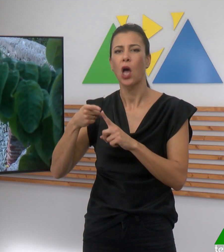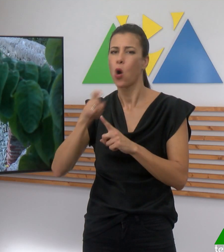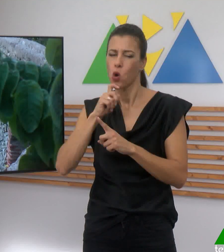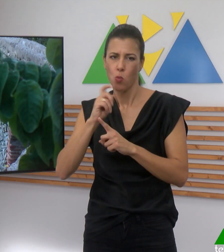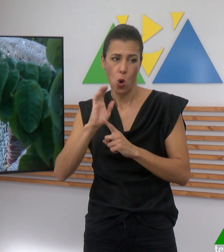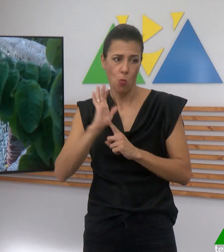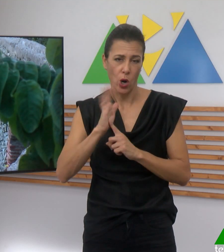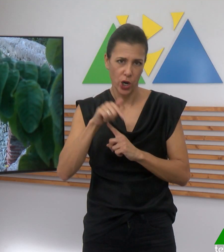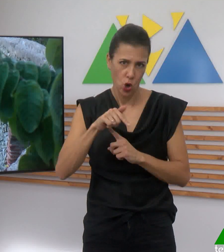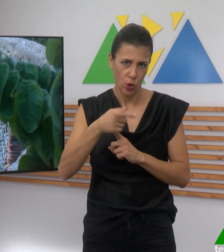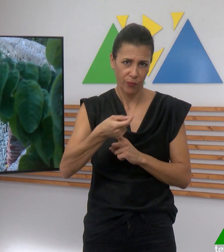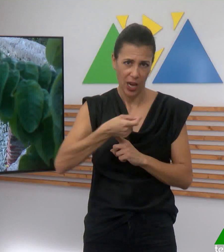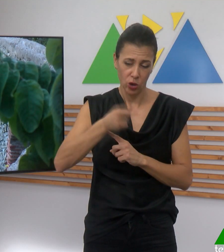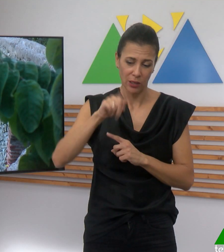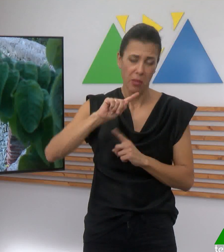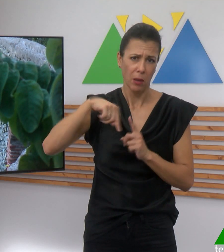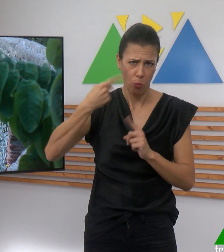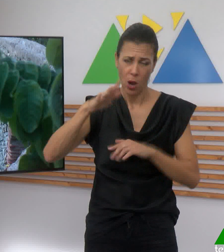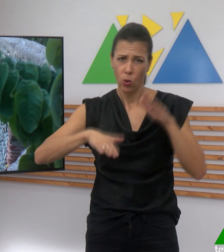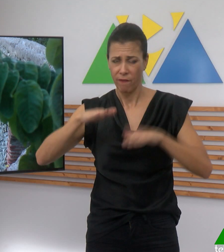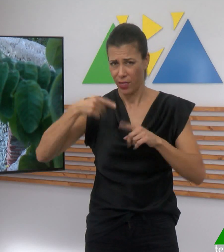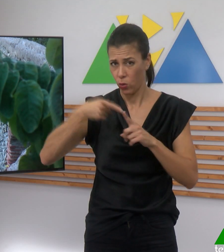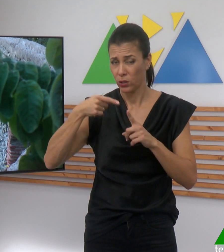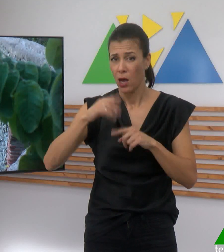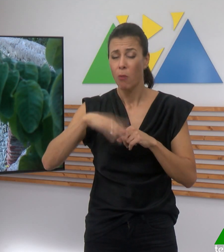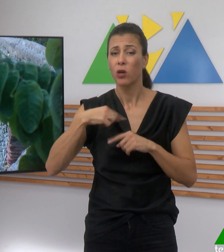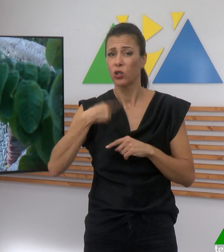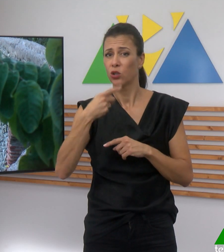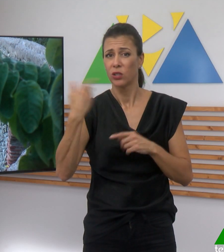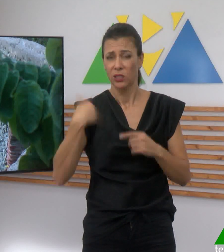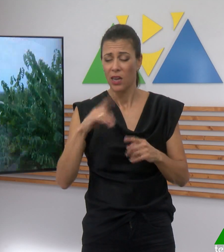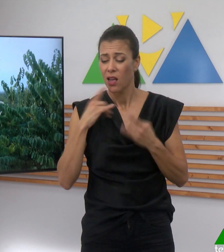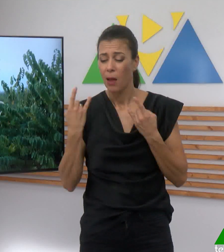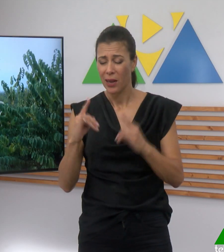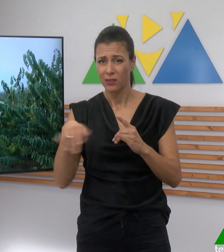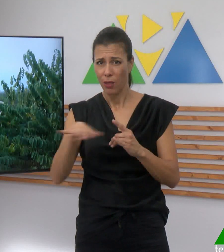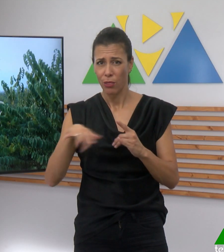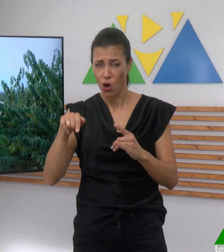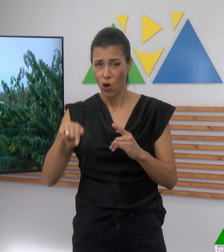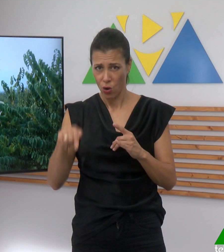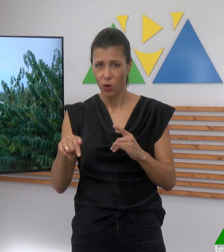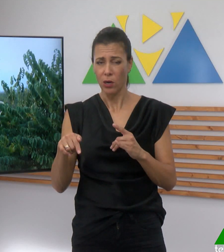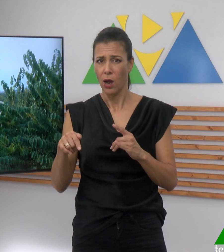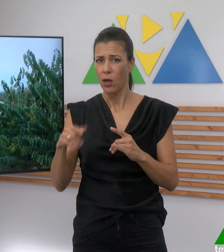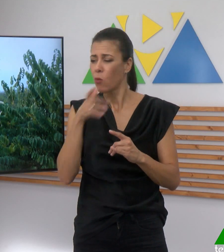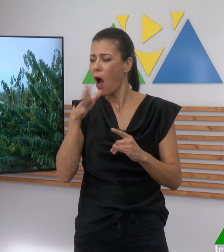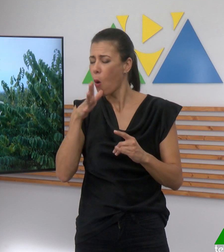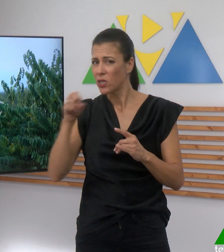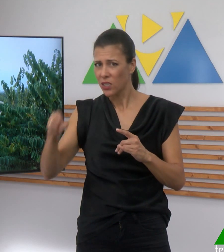porque ya hemos hablado de que algunas plantaciones de arroz hicieron en esta zona de las charcas que estaban inundadas y este molino que no